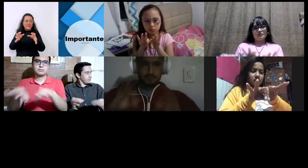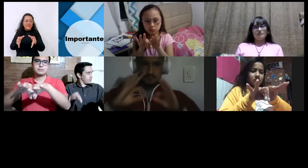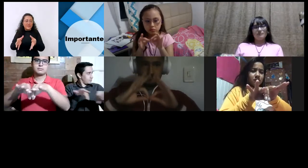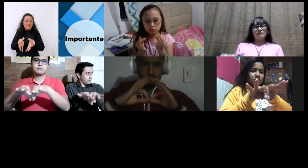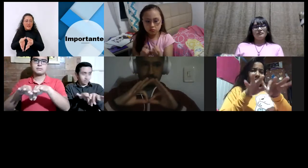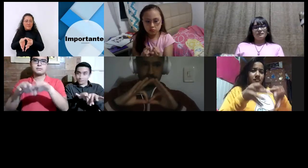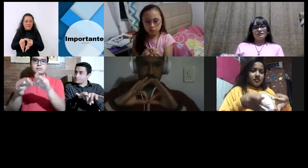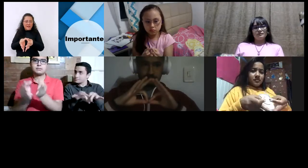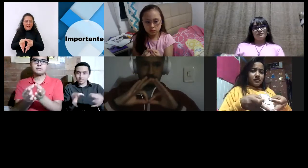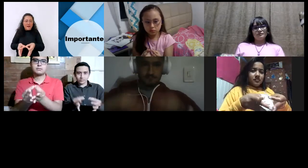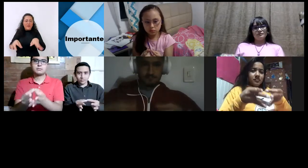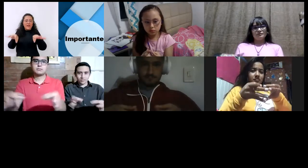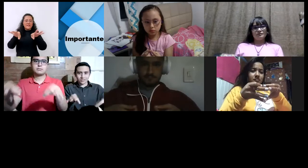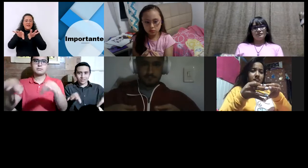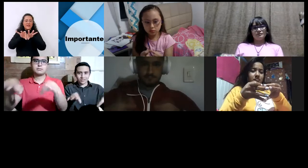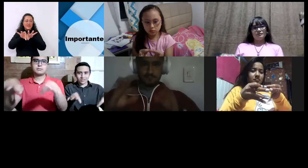Y viene de abajo hacia arriba.